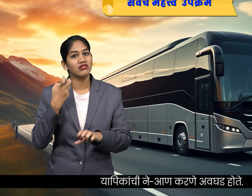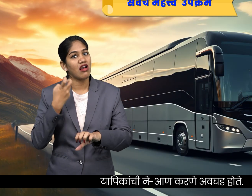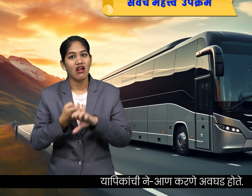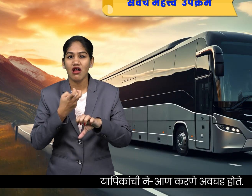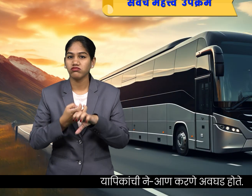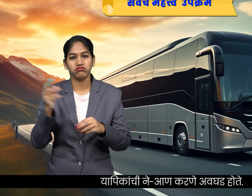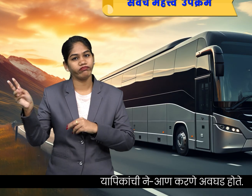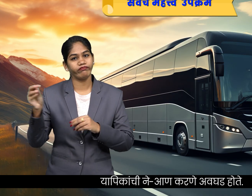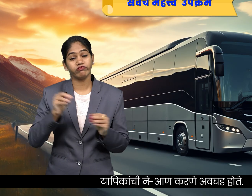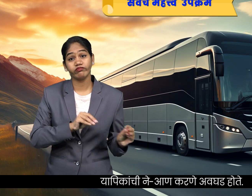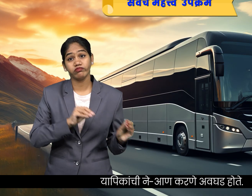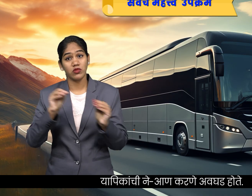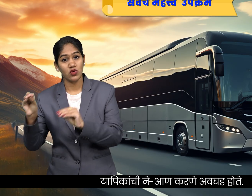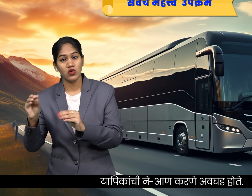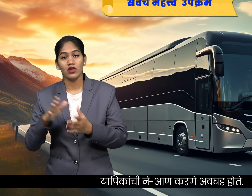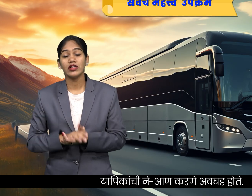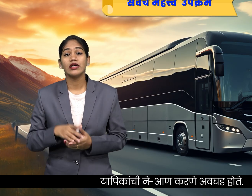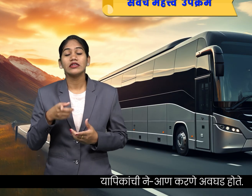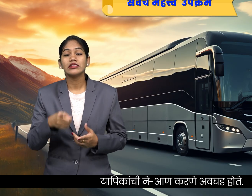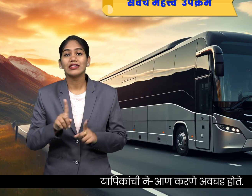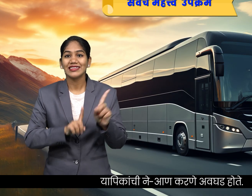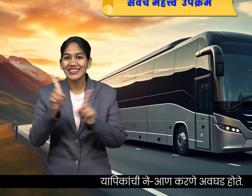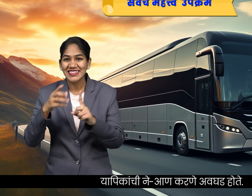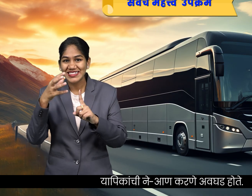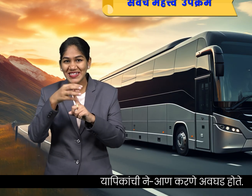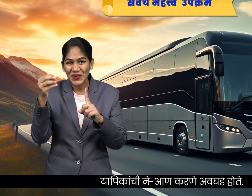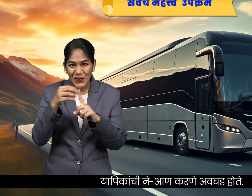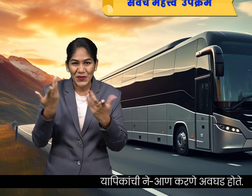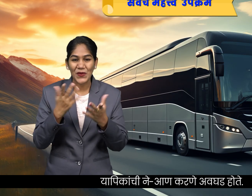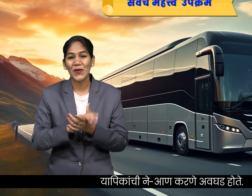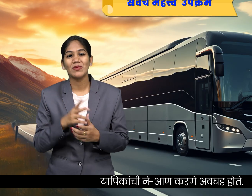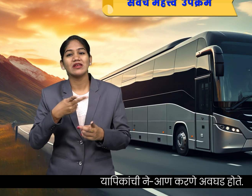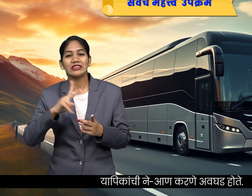या पिकांची आणे करणे अवघड होते.